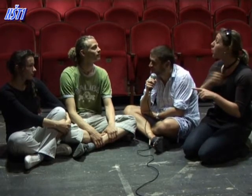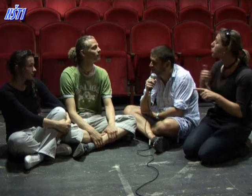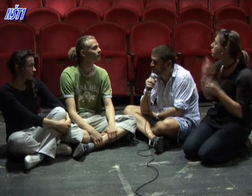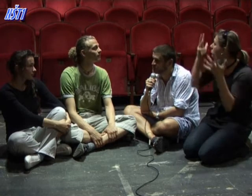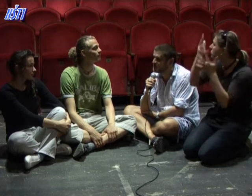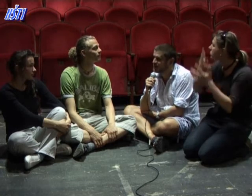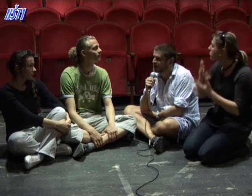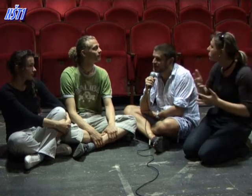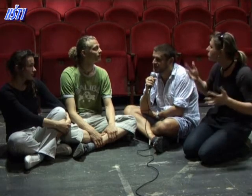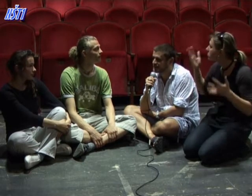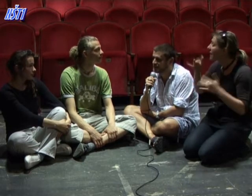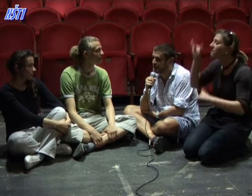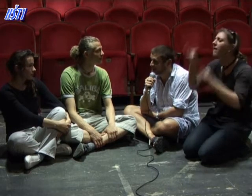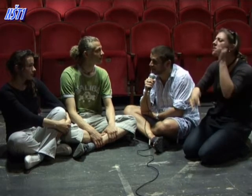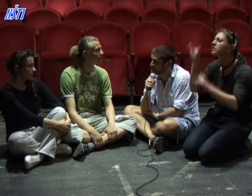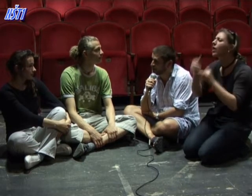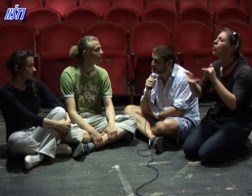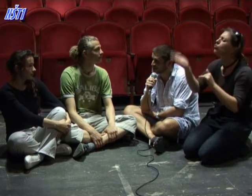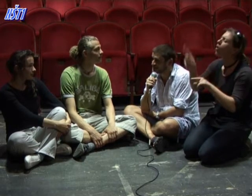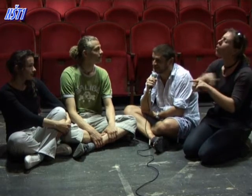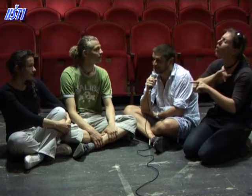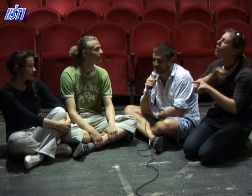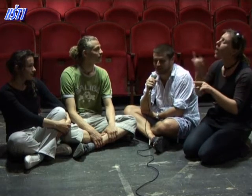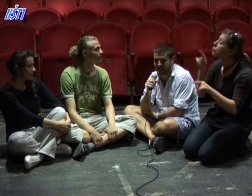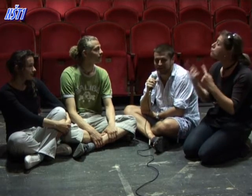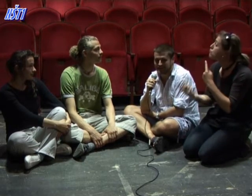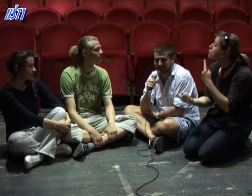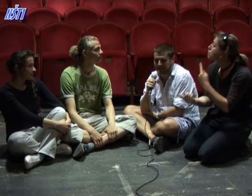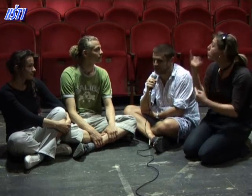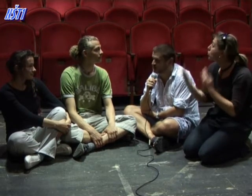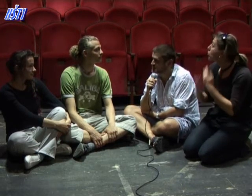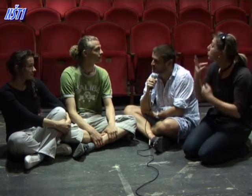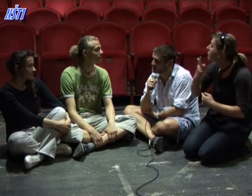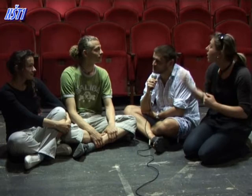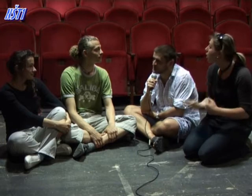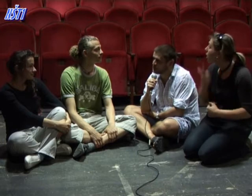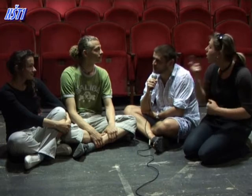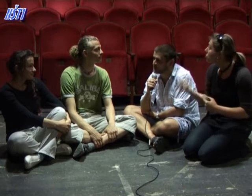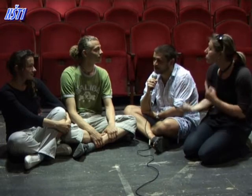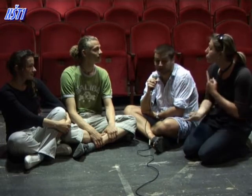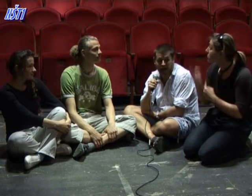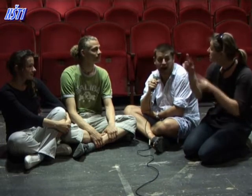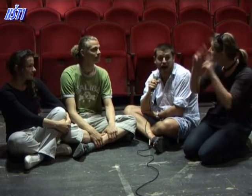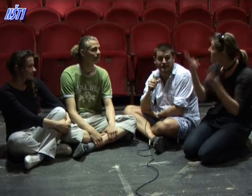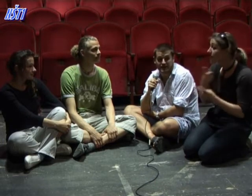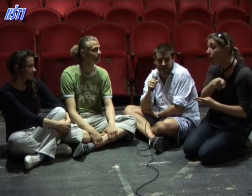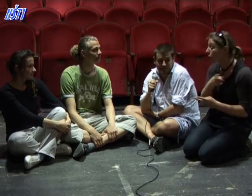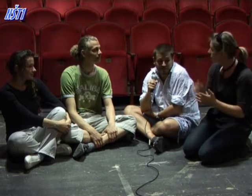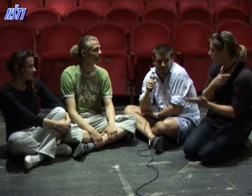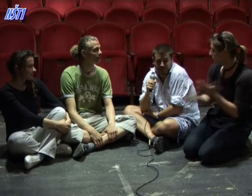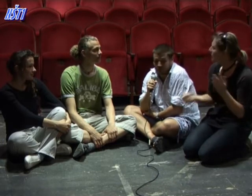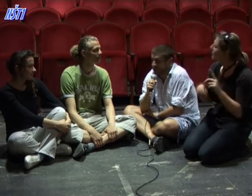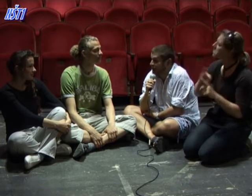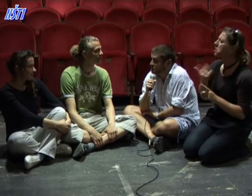historii festivalu tam neměli takhle dlouhé představení, takže je to vlastně docela unikát. A teď